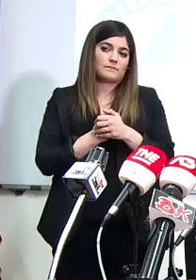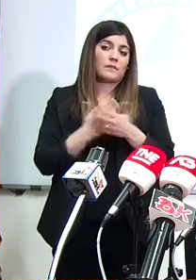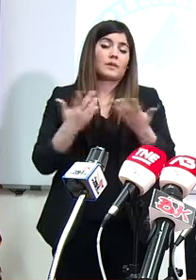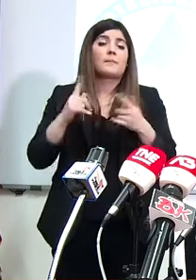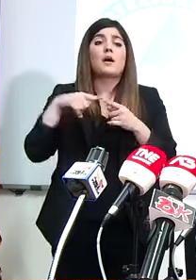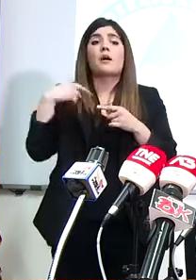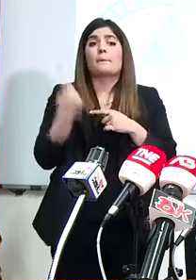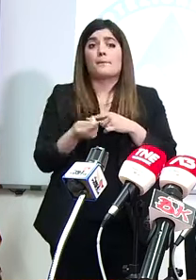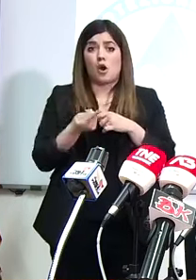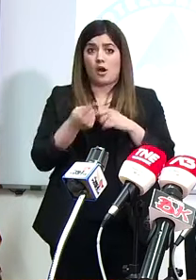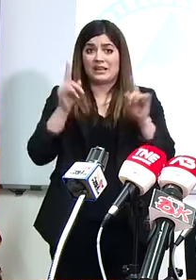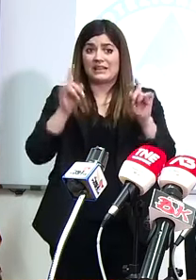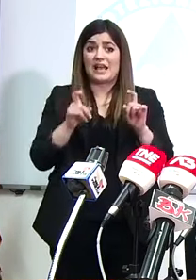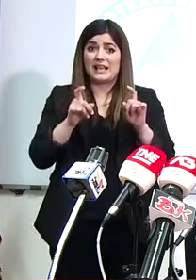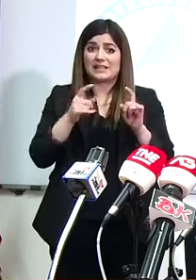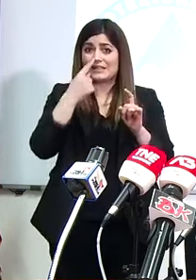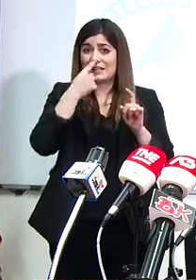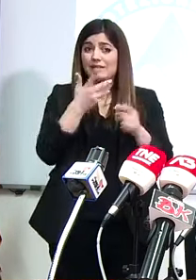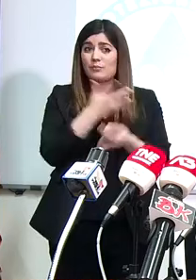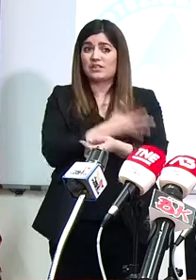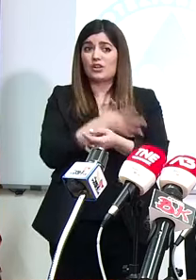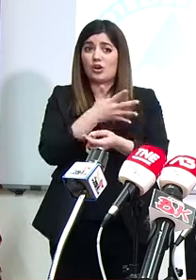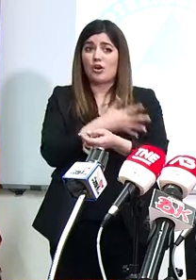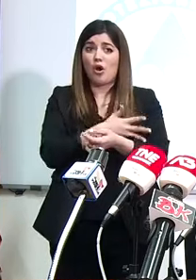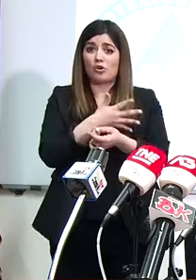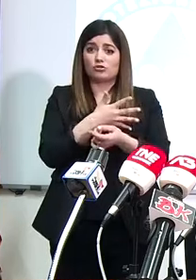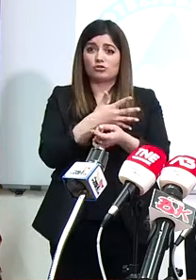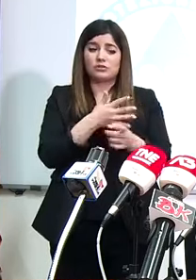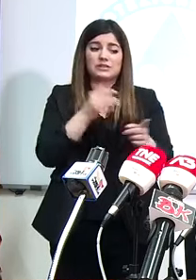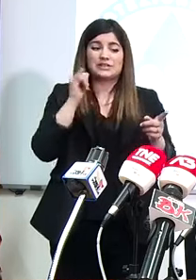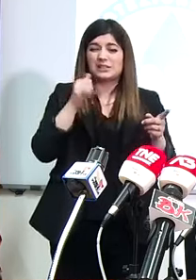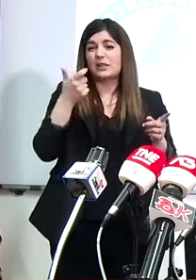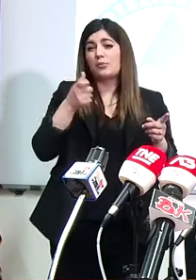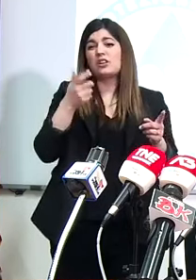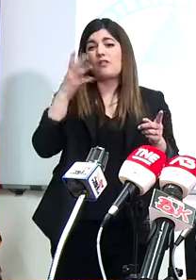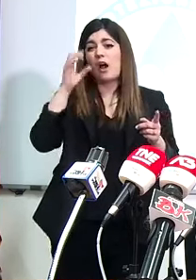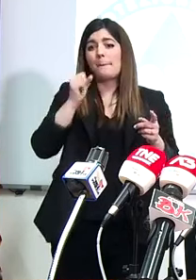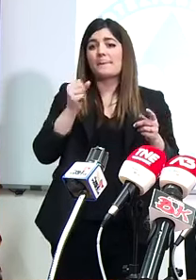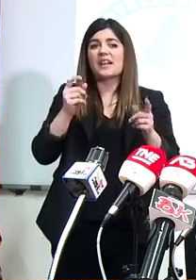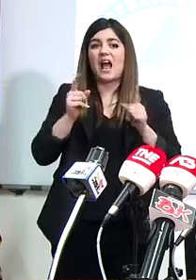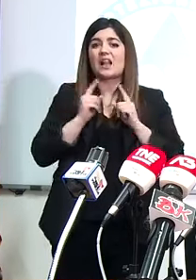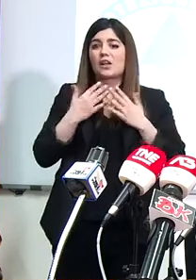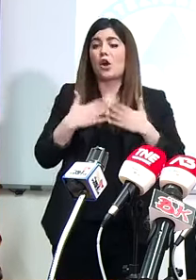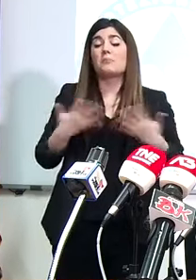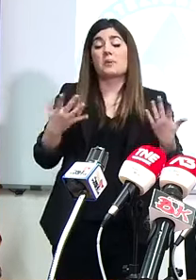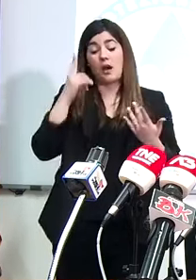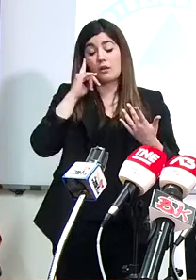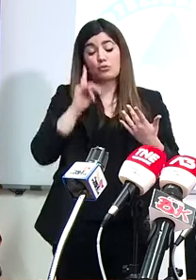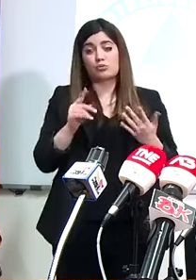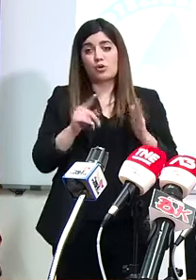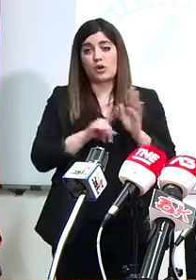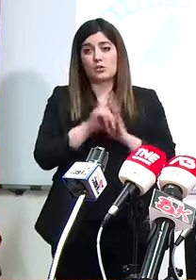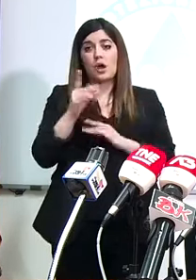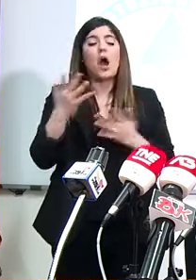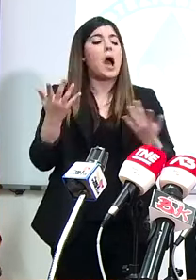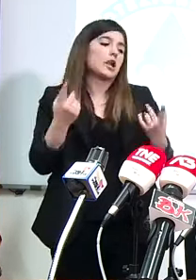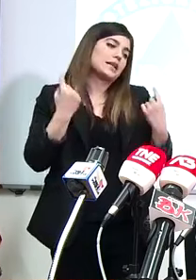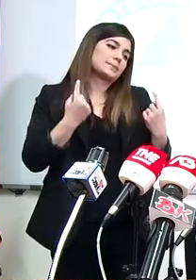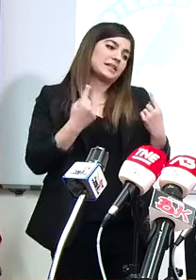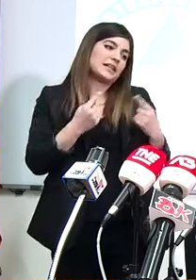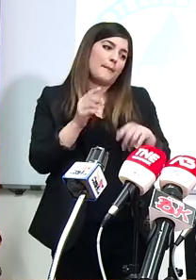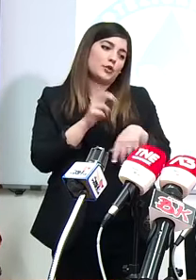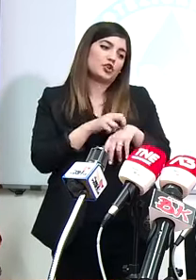toglieva anche da questi c per vederci avevano gli anticorpi però non so cosa sia lecito allora aspettiamo la dottoressa invece